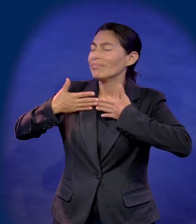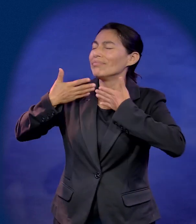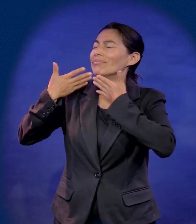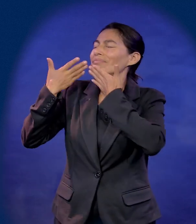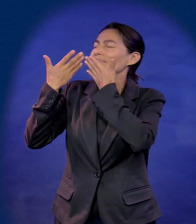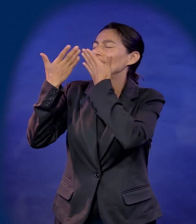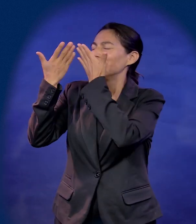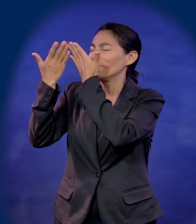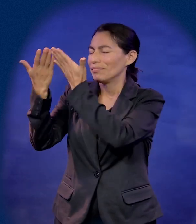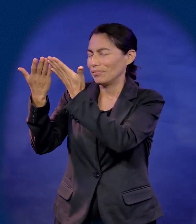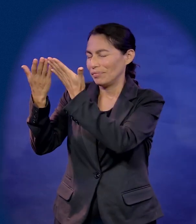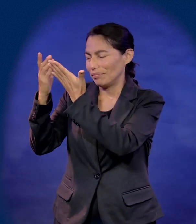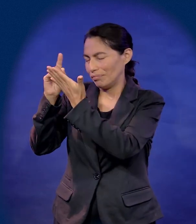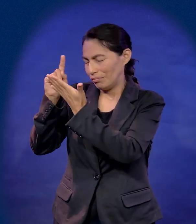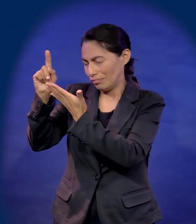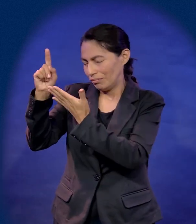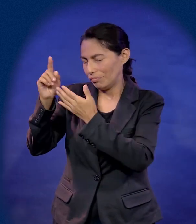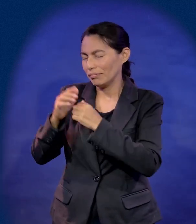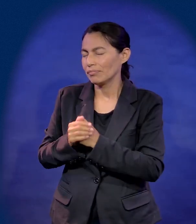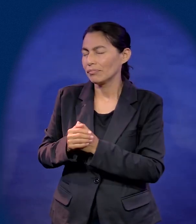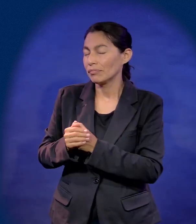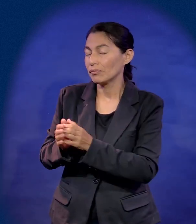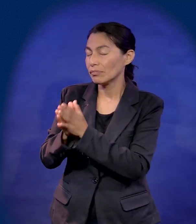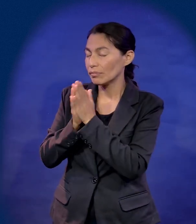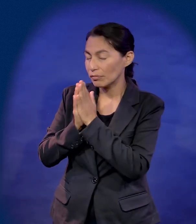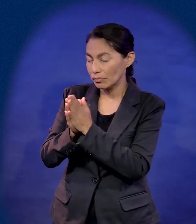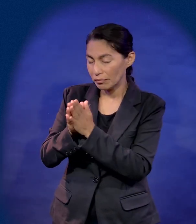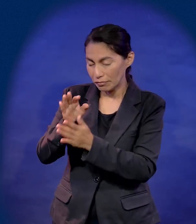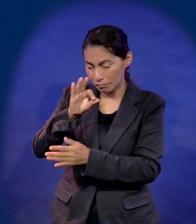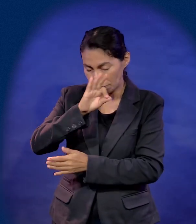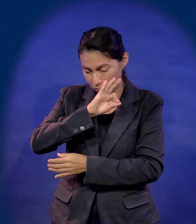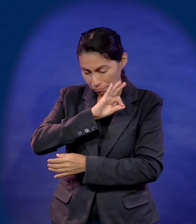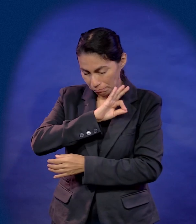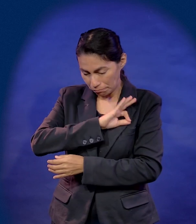Pero por favor, permite que hoy todos podamos confiar en ti.